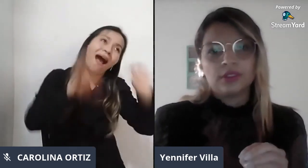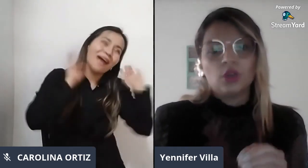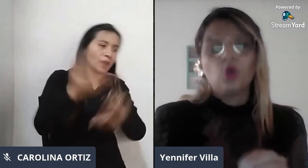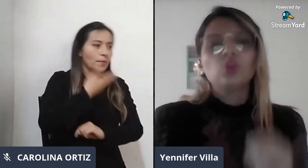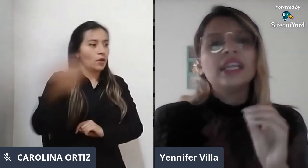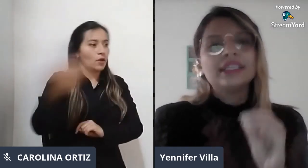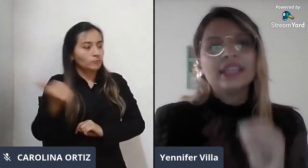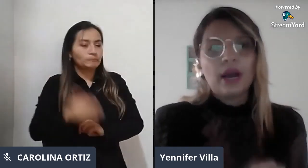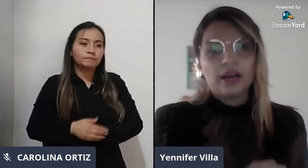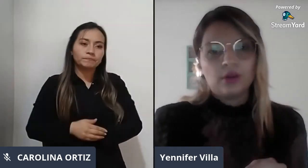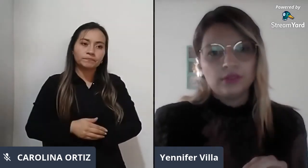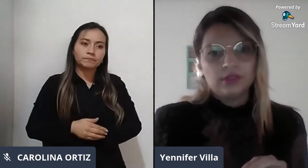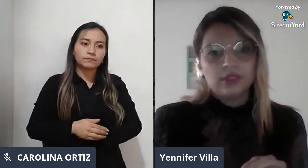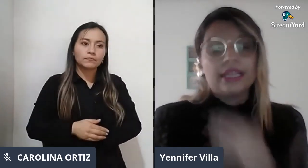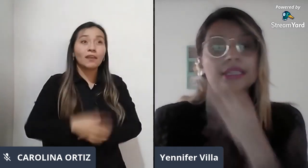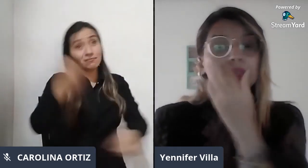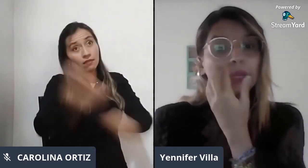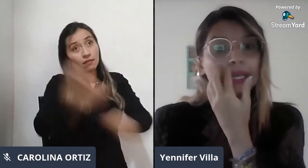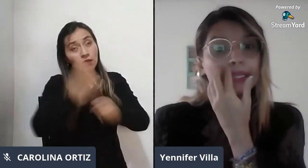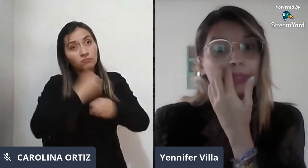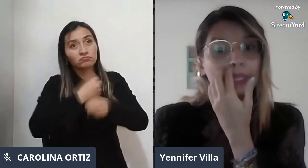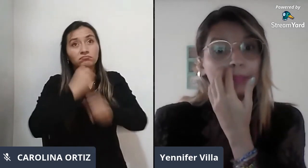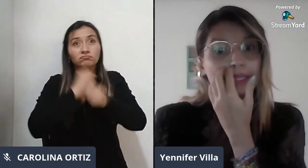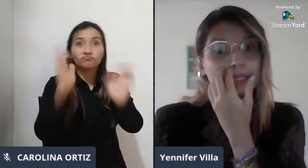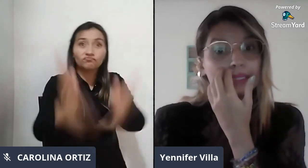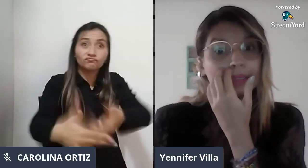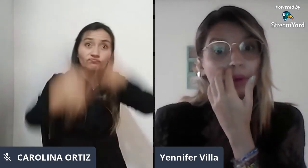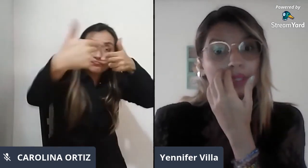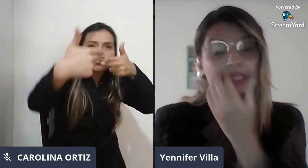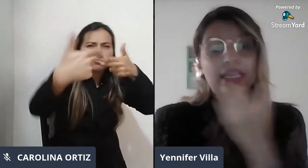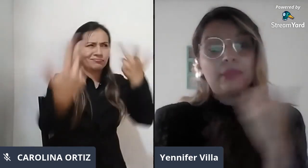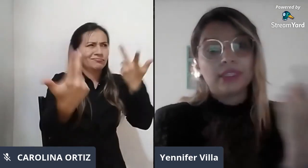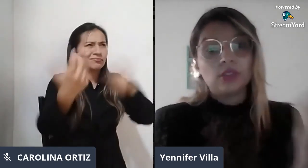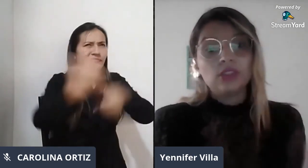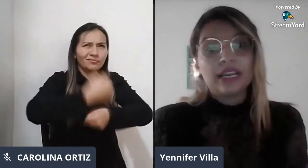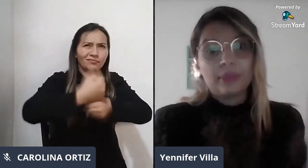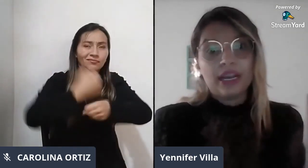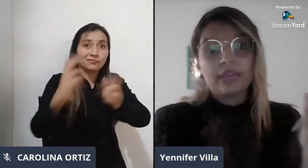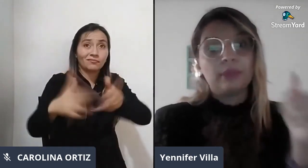cierro, un teletrabajo, que se supone que teóricamente el teletrabajo